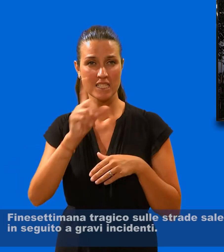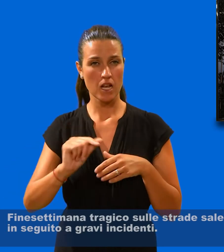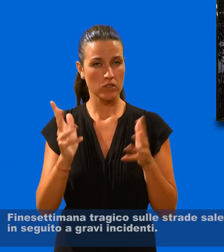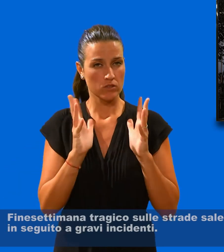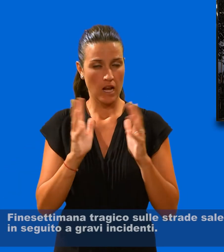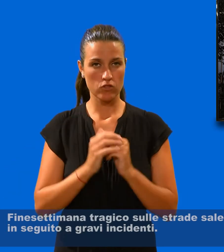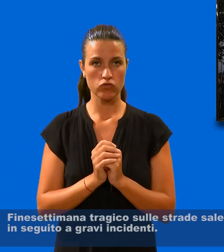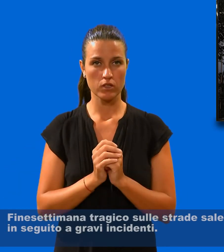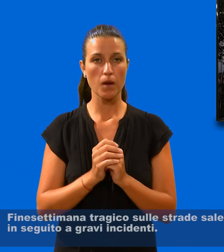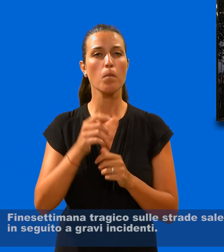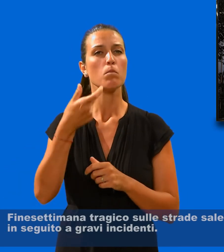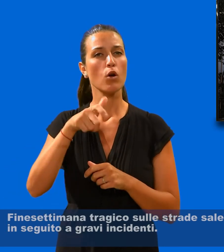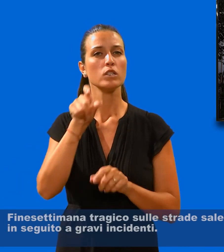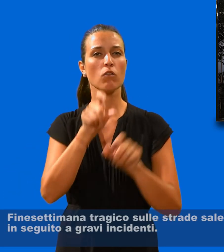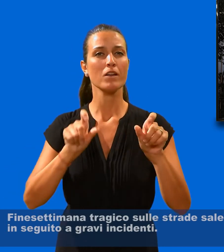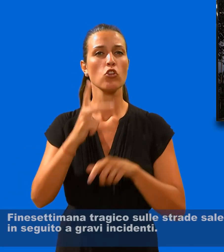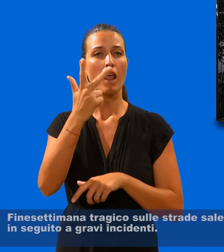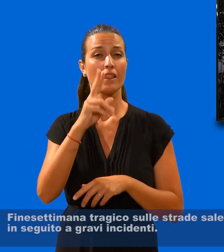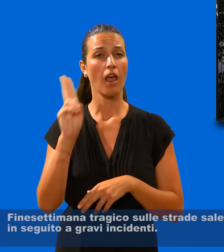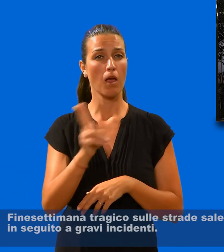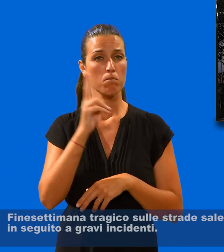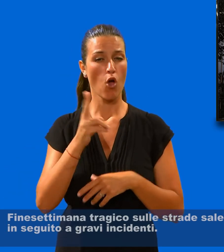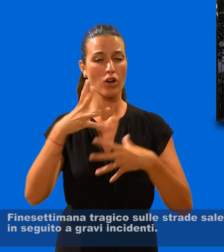tre persone sono morte in seguito a gravi incidenti